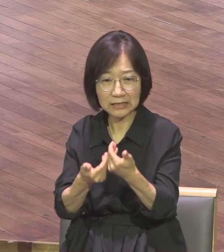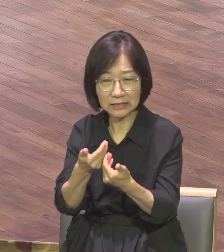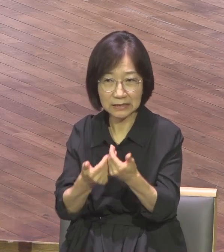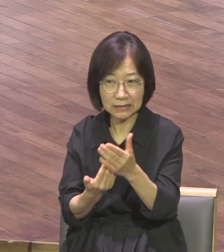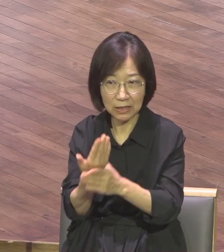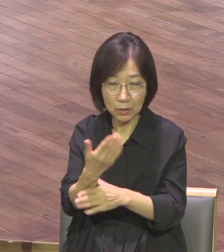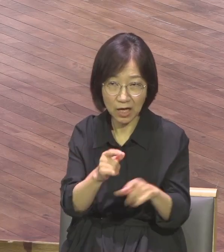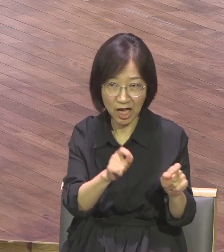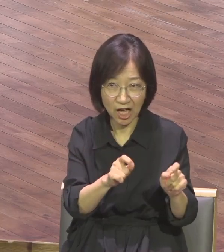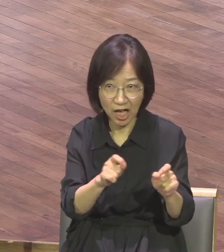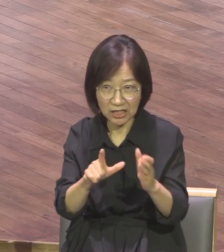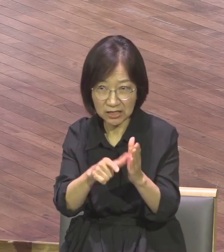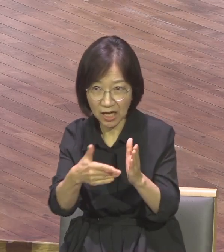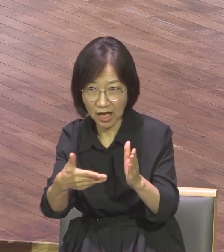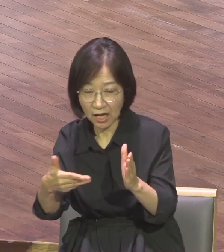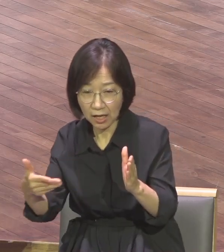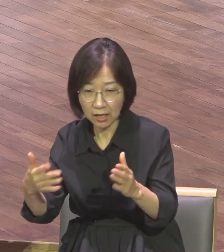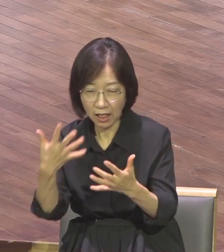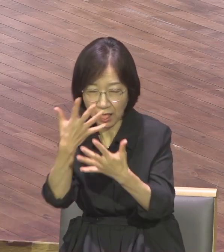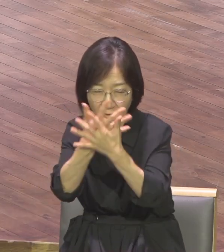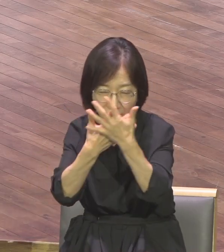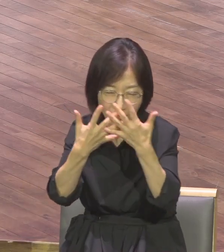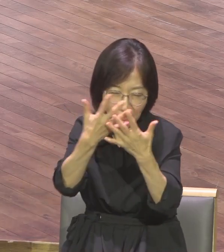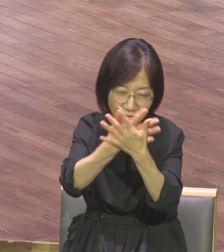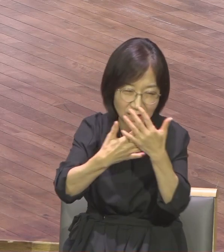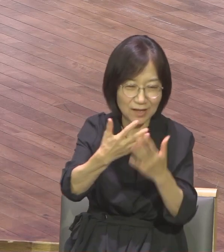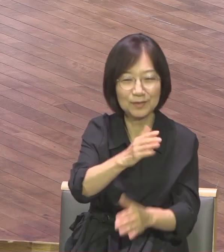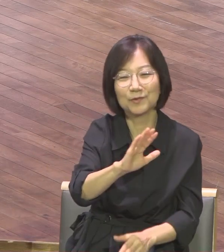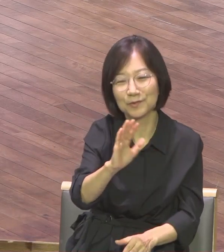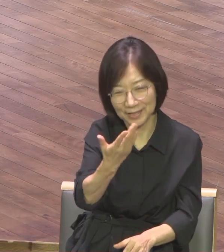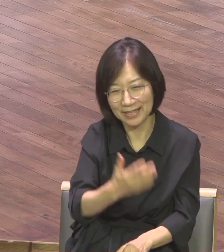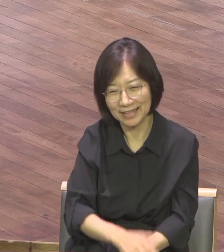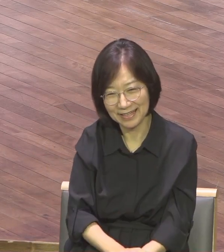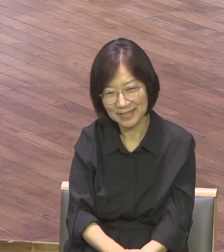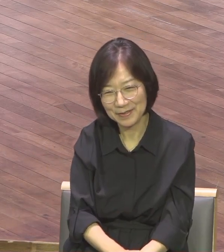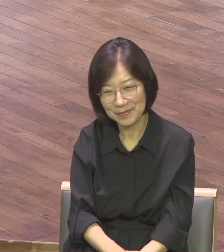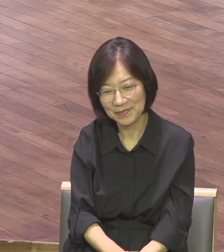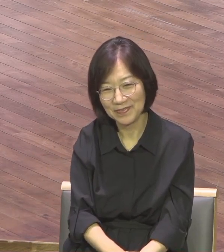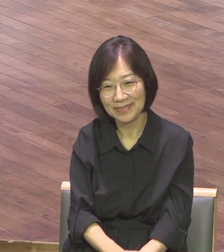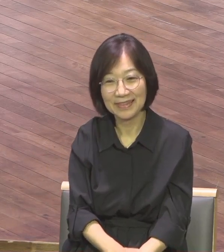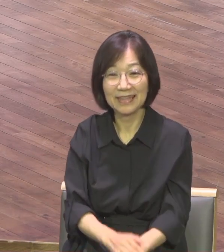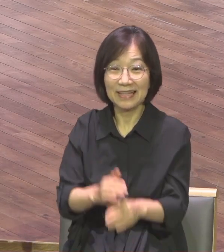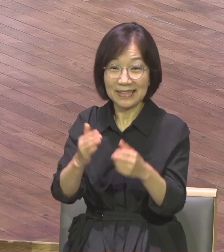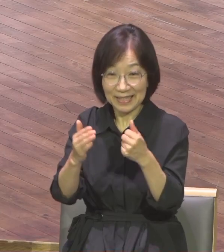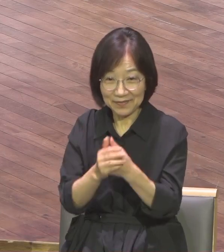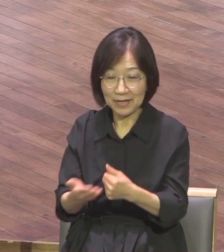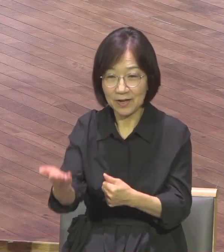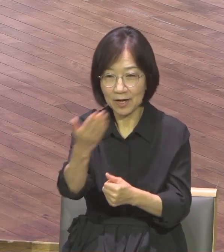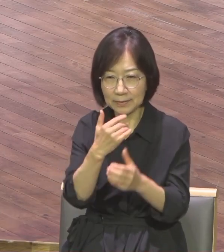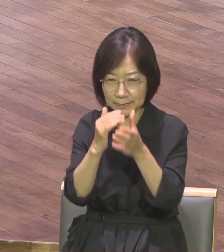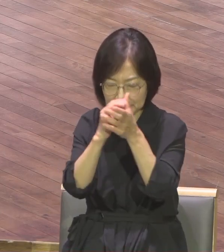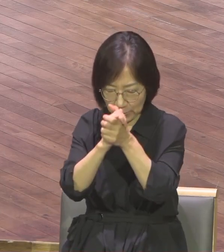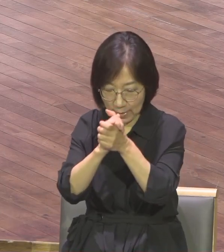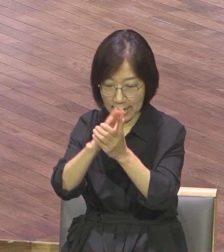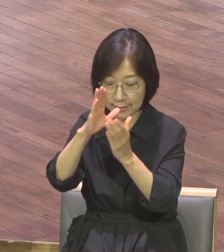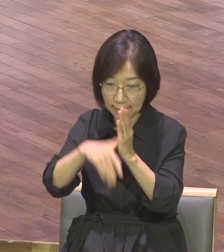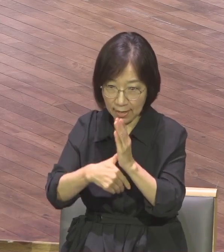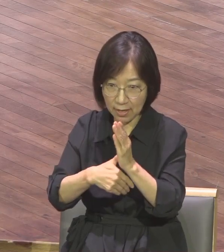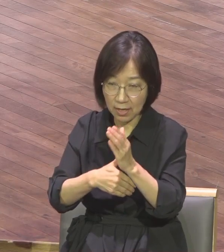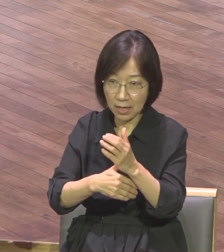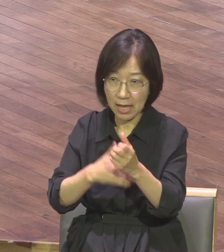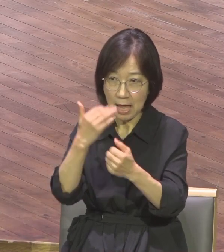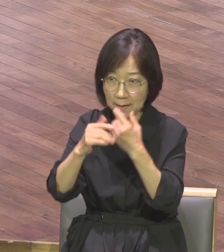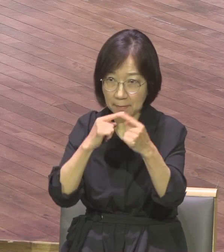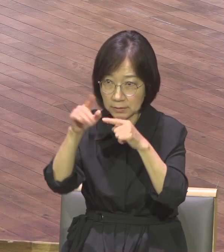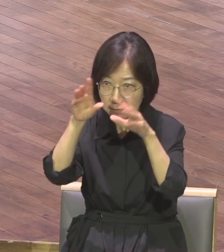희미해집니다. 맞습니다. 그래서 저는 하나님의 음성이 들렸다, 기도 중에 깨달음이 왔다, 말씀 중에